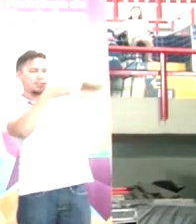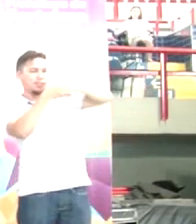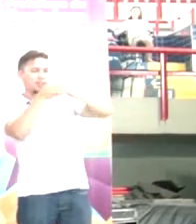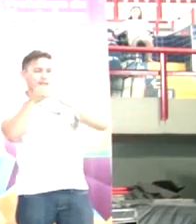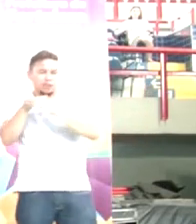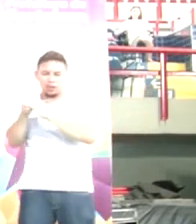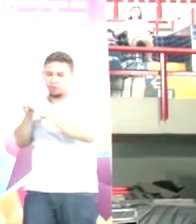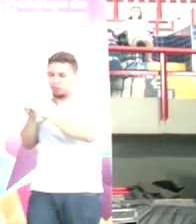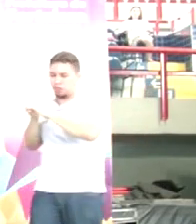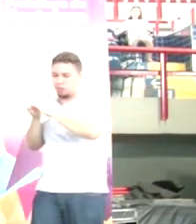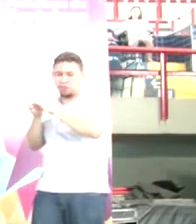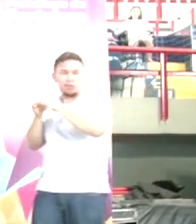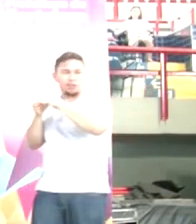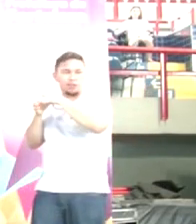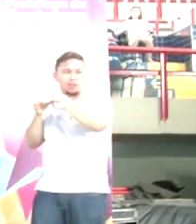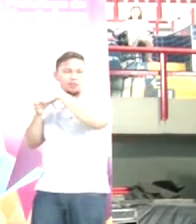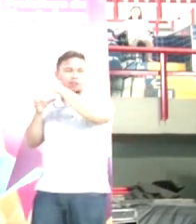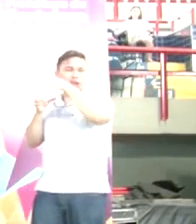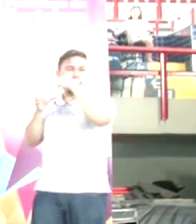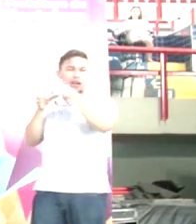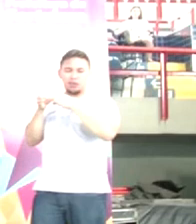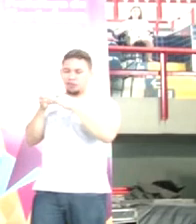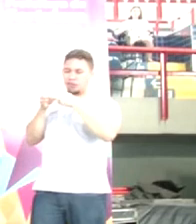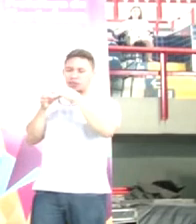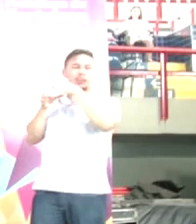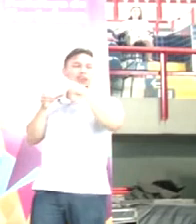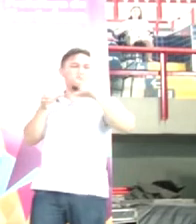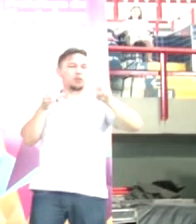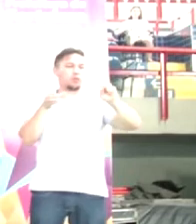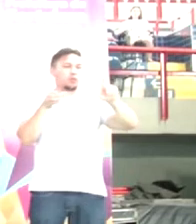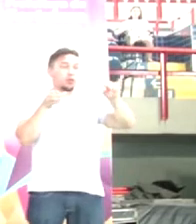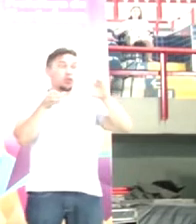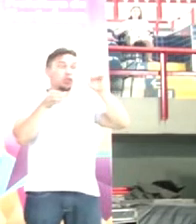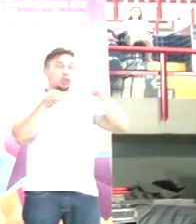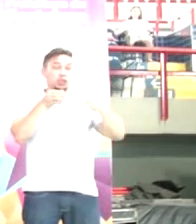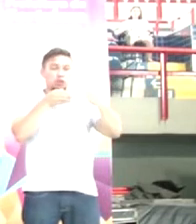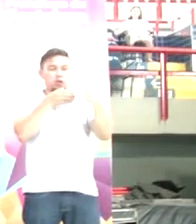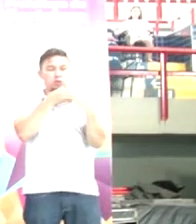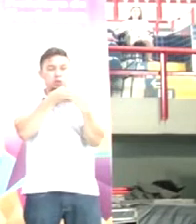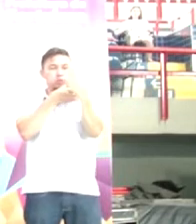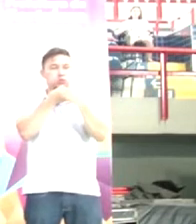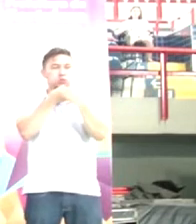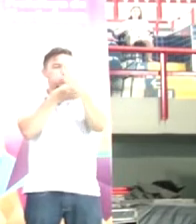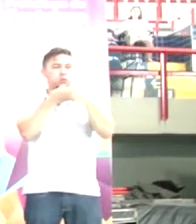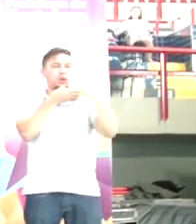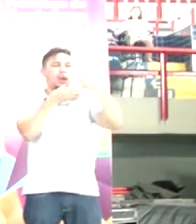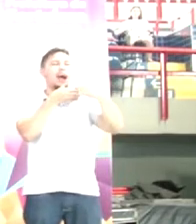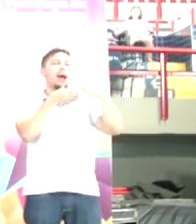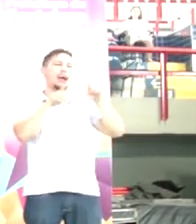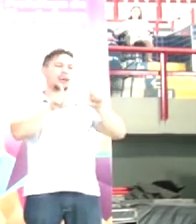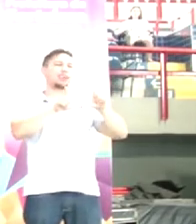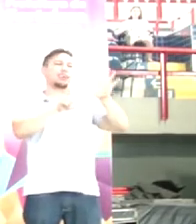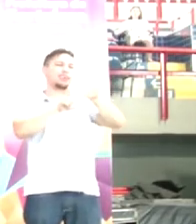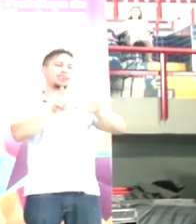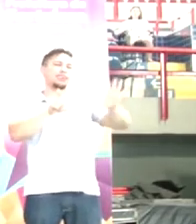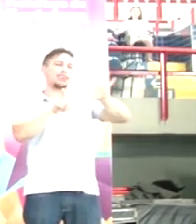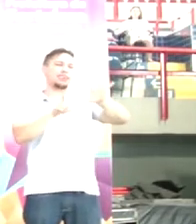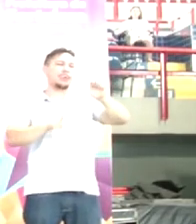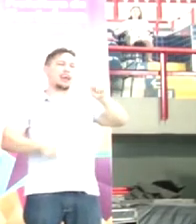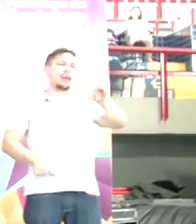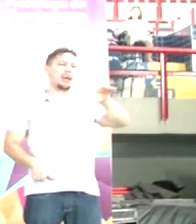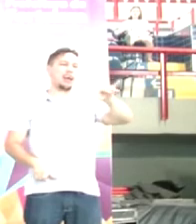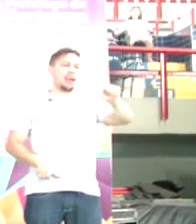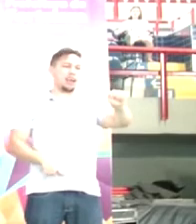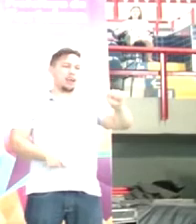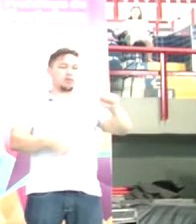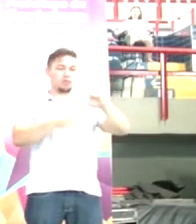com alguma coisa. Então eu tenho que saber qual é o volume. Tranquilo? Mas se eu quero só pintar as paredes, por exemplo, eu tenho que saber